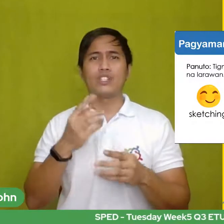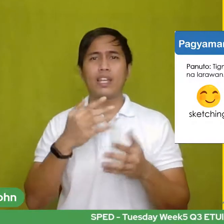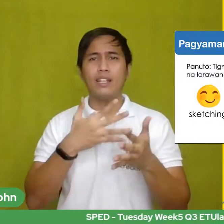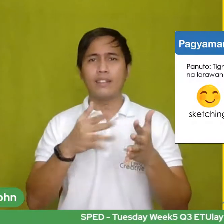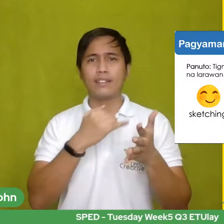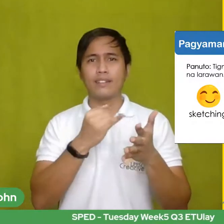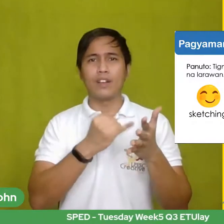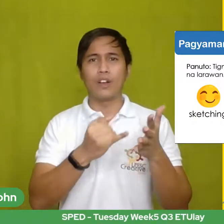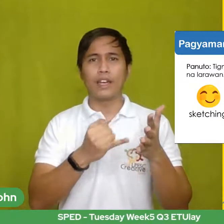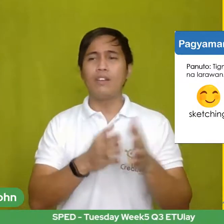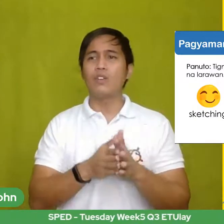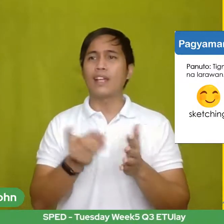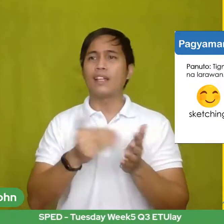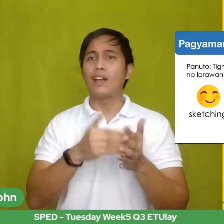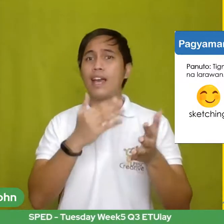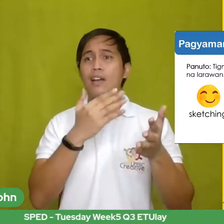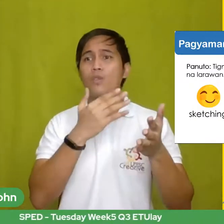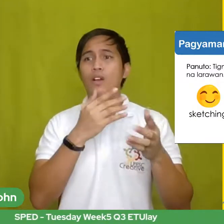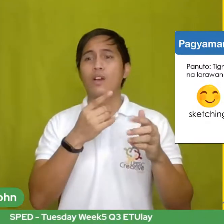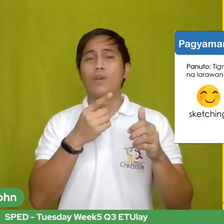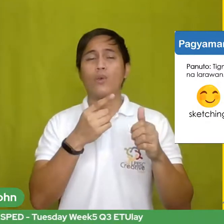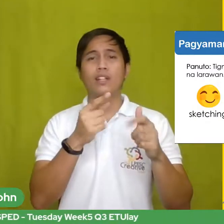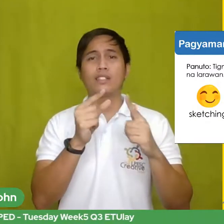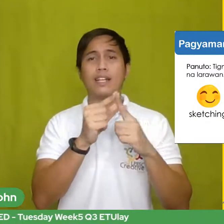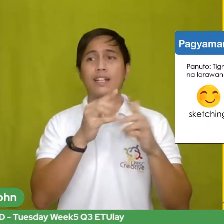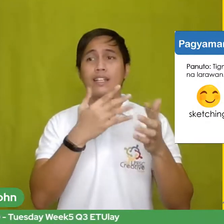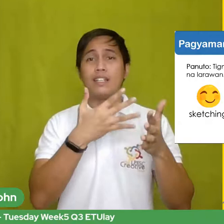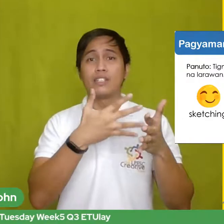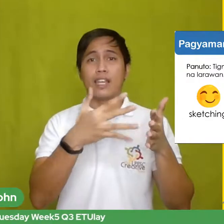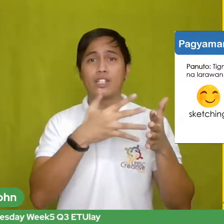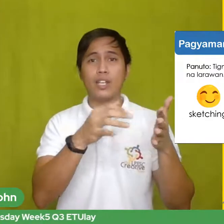sketching? Okay? Ulitin natin uli ang words na sketching,